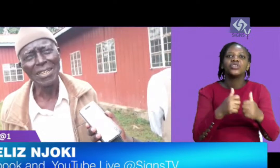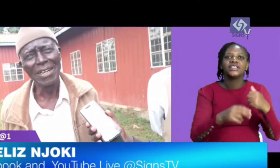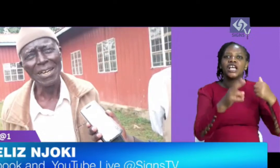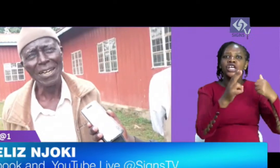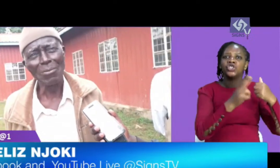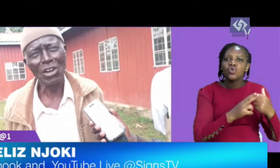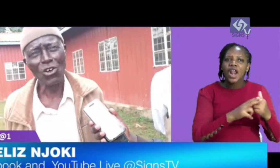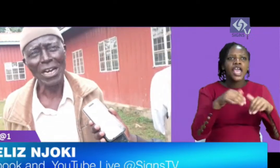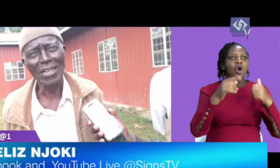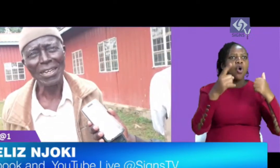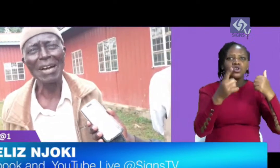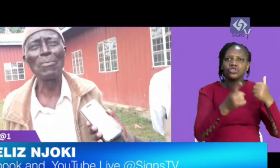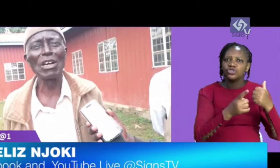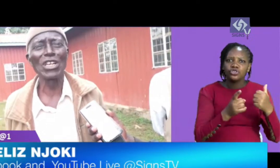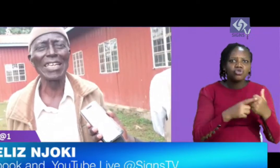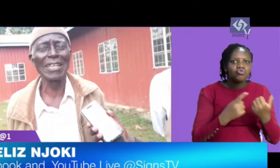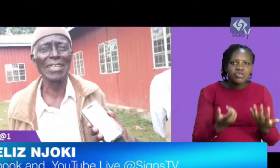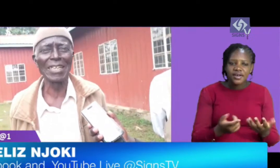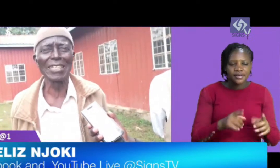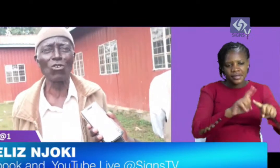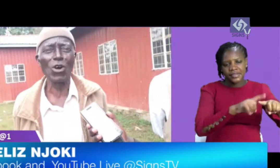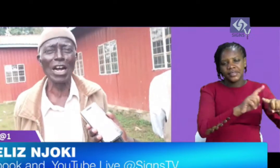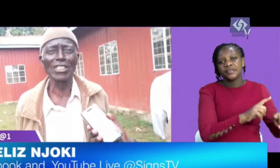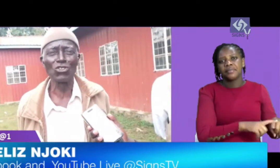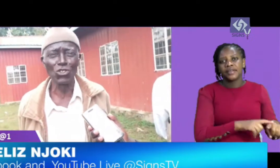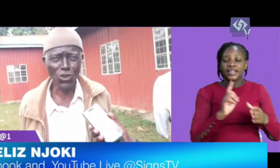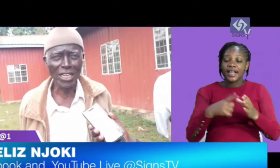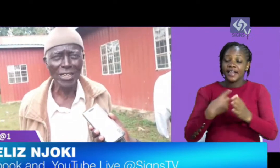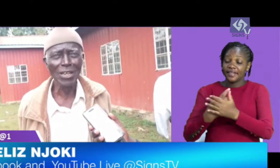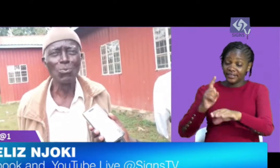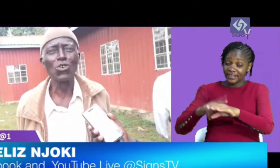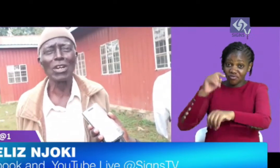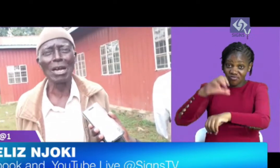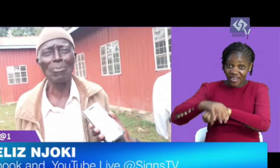Juni. Panaona. Na mbegu ikija kwa wakati nzuri, mtu